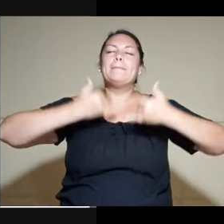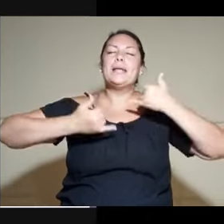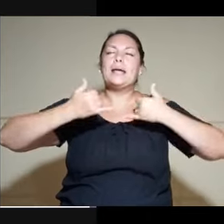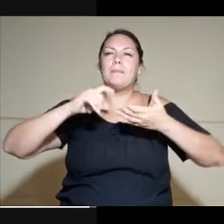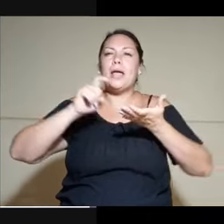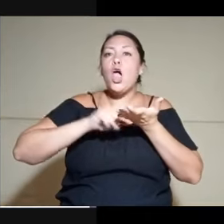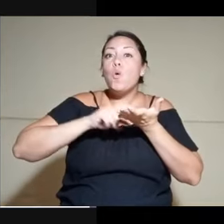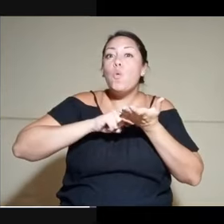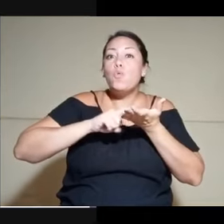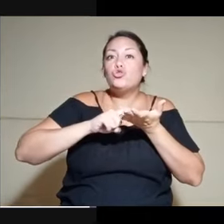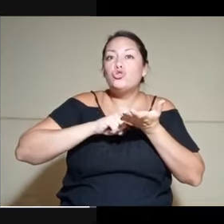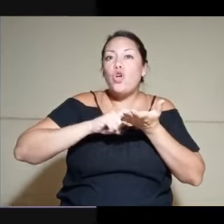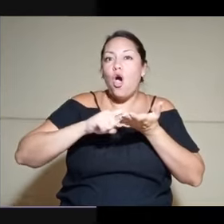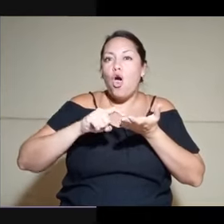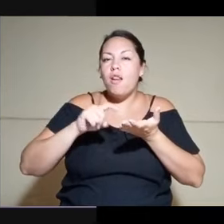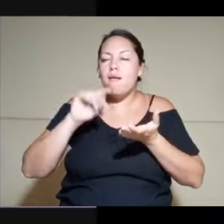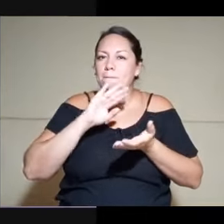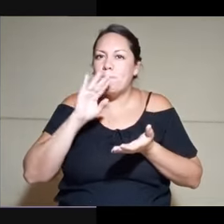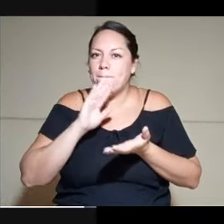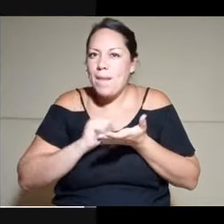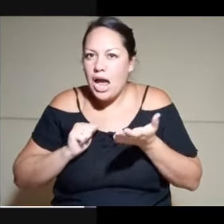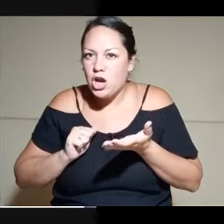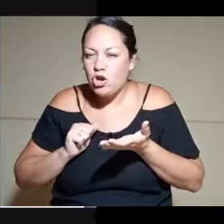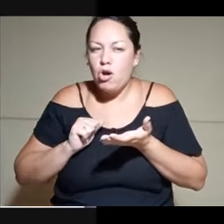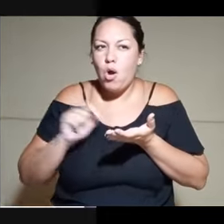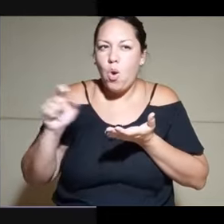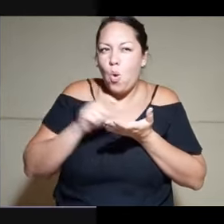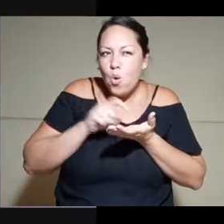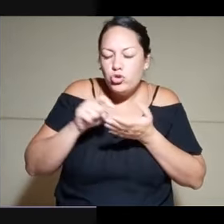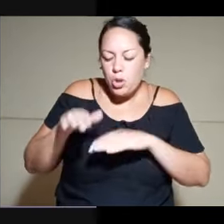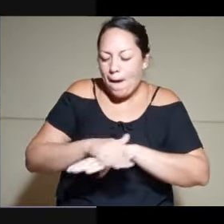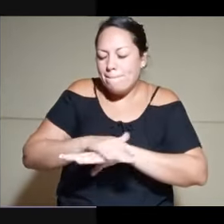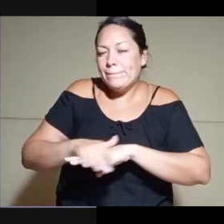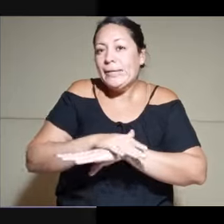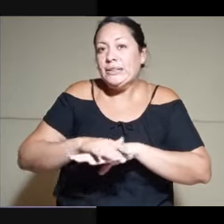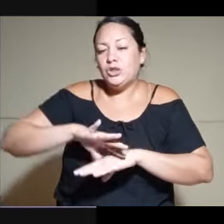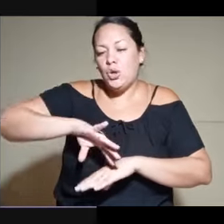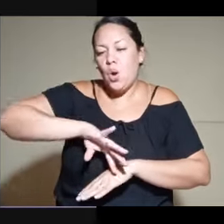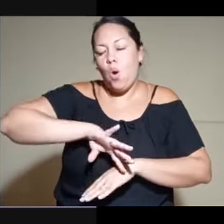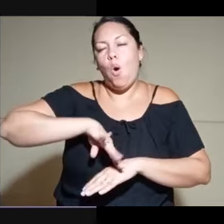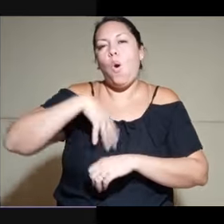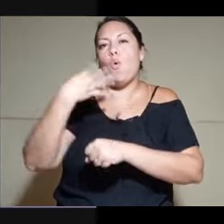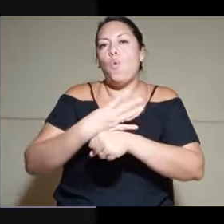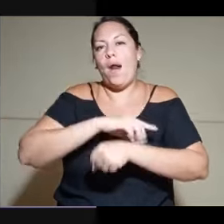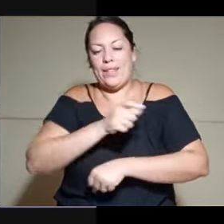primera imagen que nos mostró y explicarme, o sea, mostrarme con el cursor